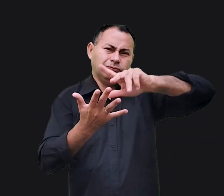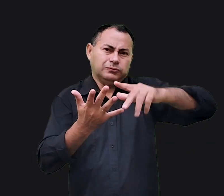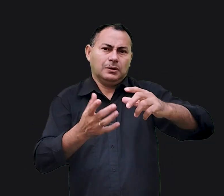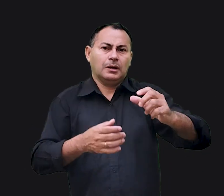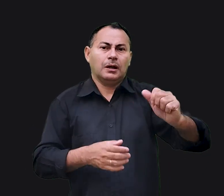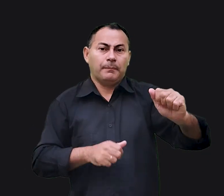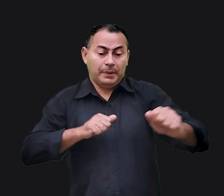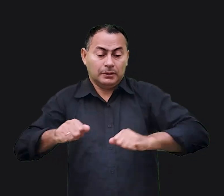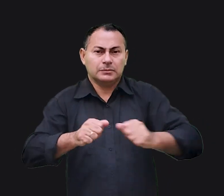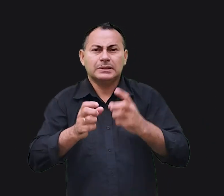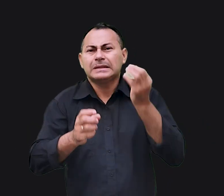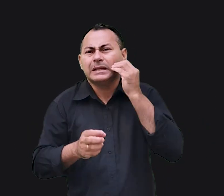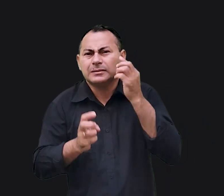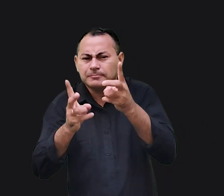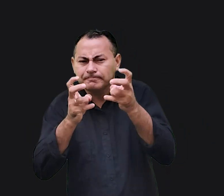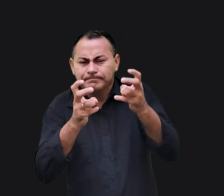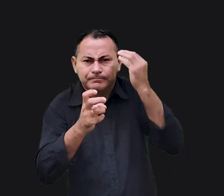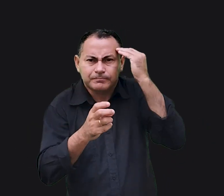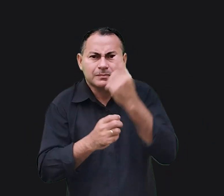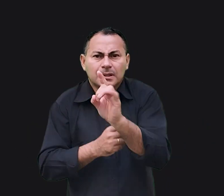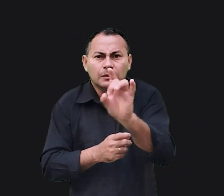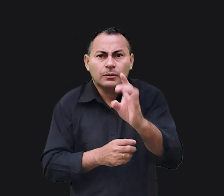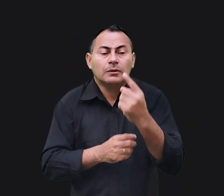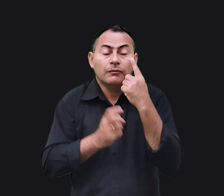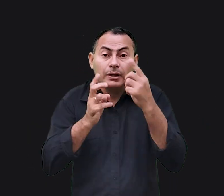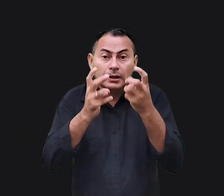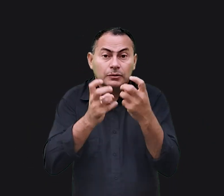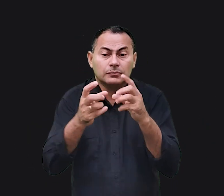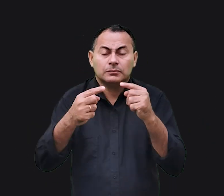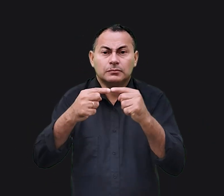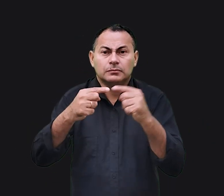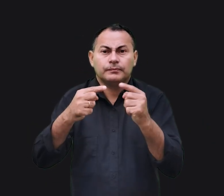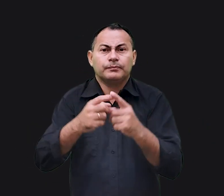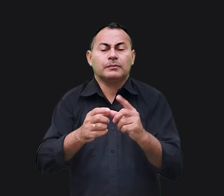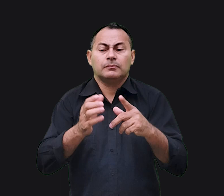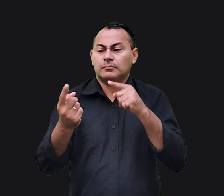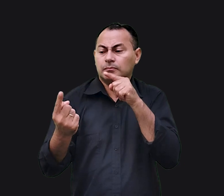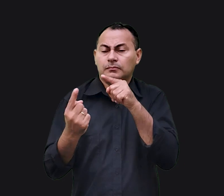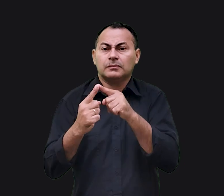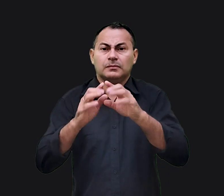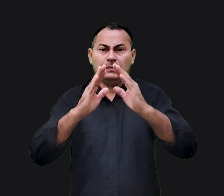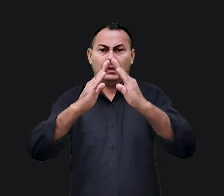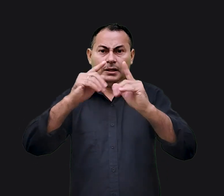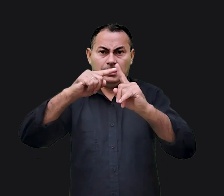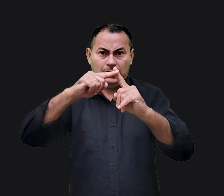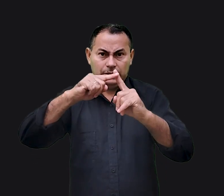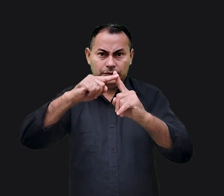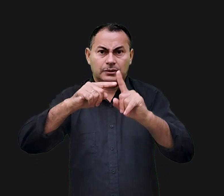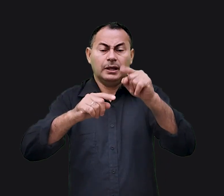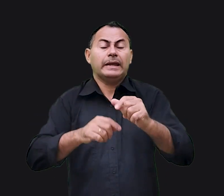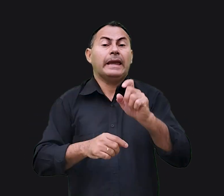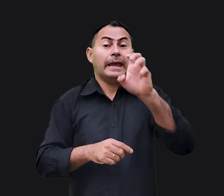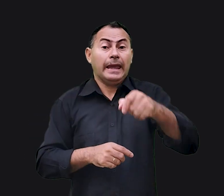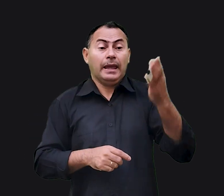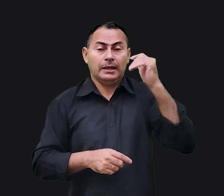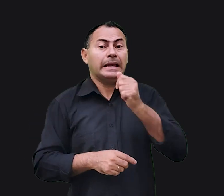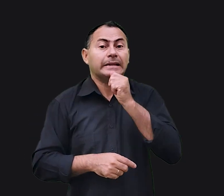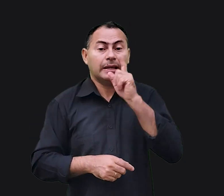Procure identificar cada um deles. Observe como cada um está relacionado com o propósito da igreja, que era e ainda é a grande